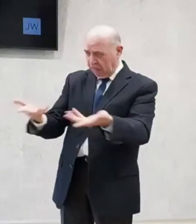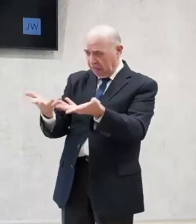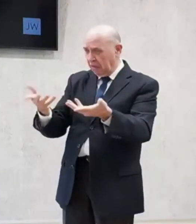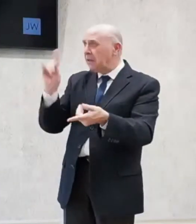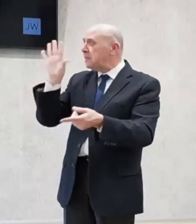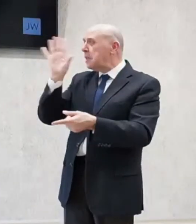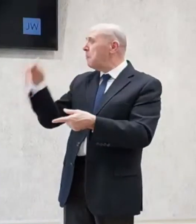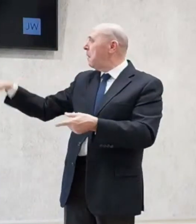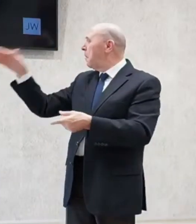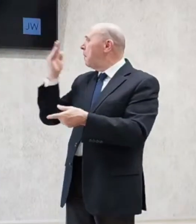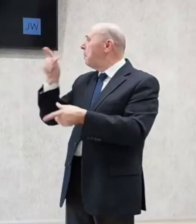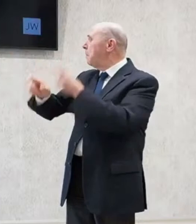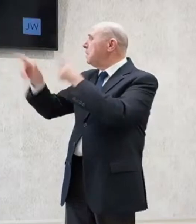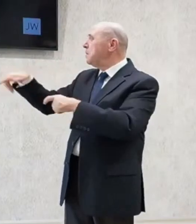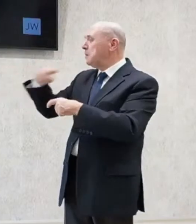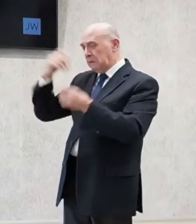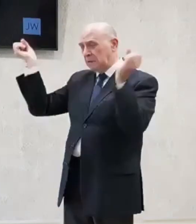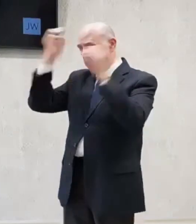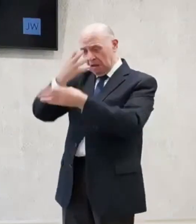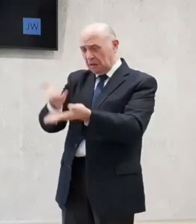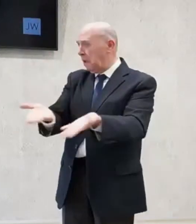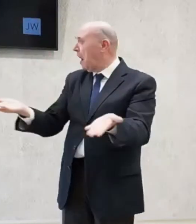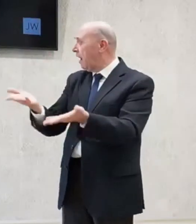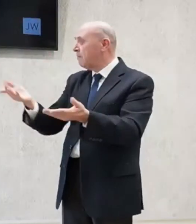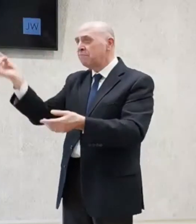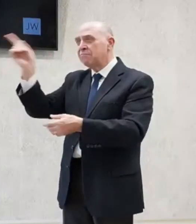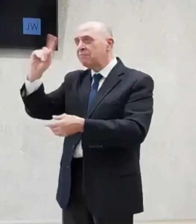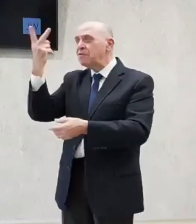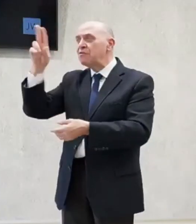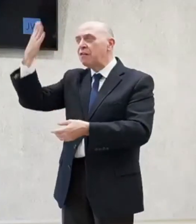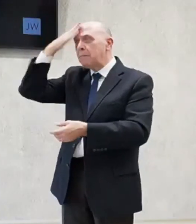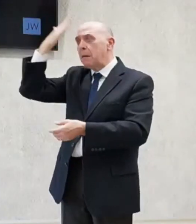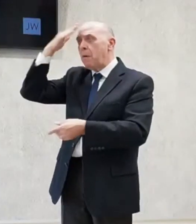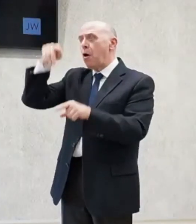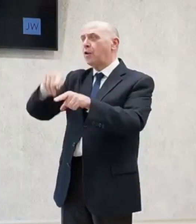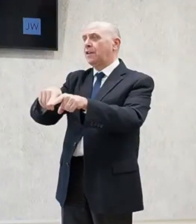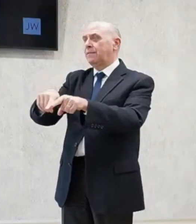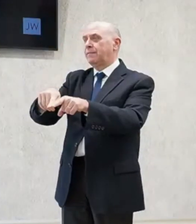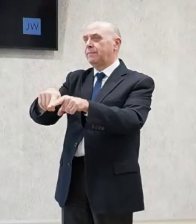nella memoria di Geova saranno risuscitati